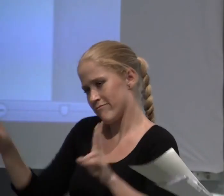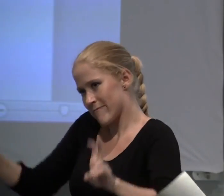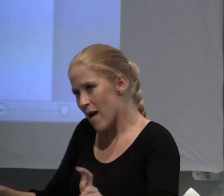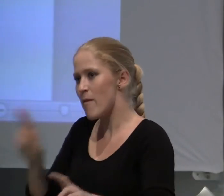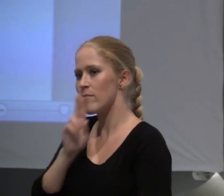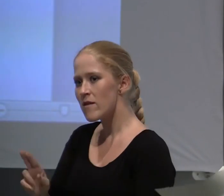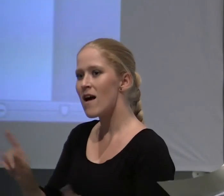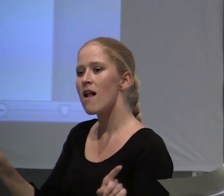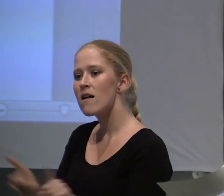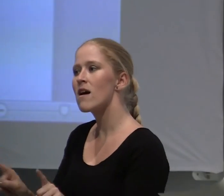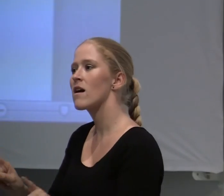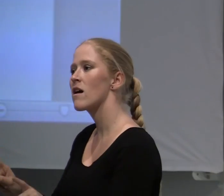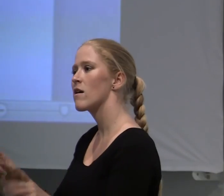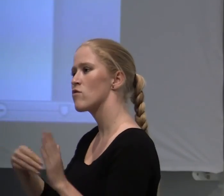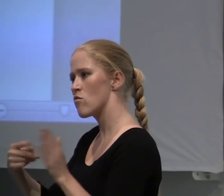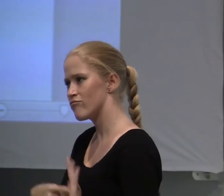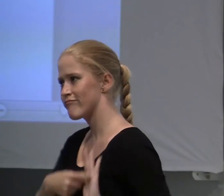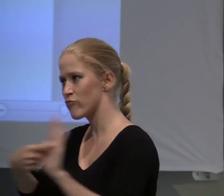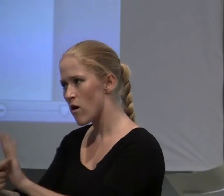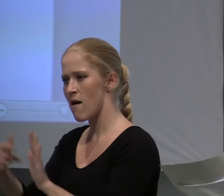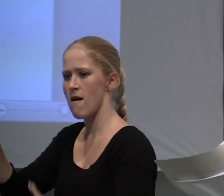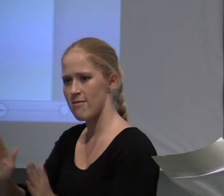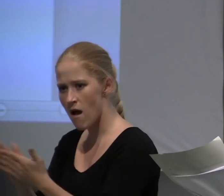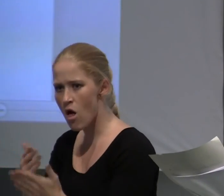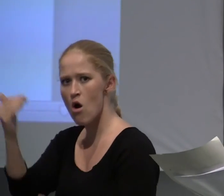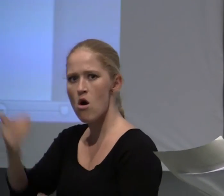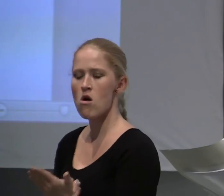seznámili společně s katalogem podpůrných opatření, s jeho strukturou,